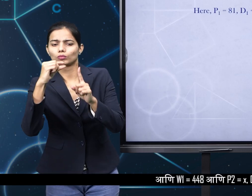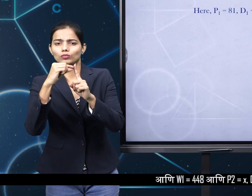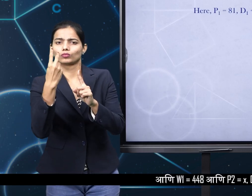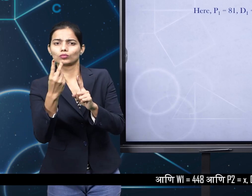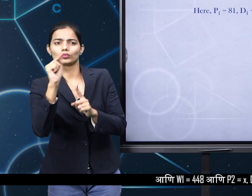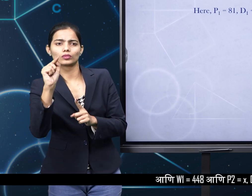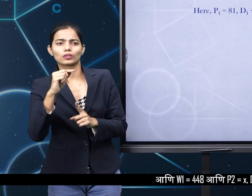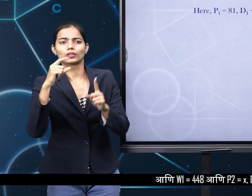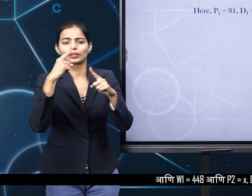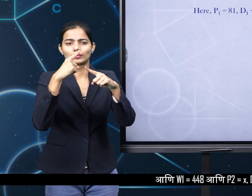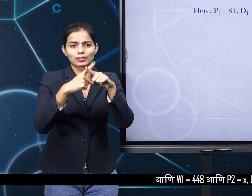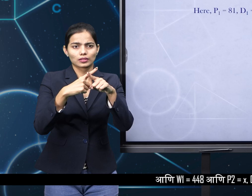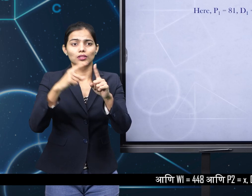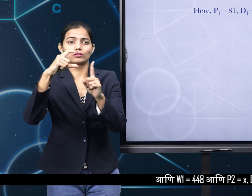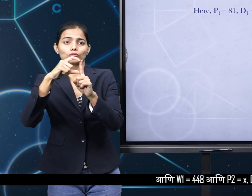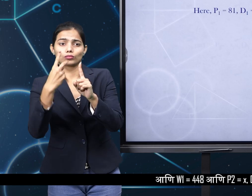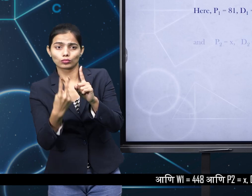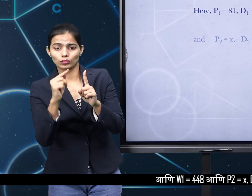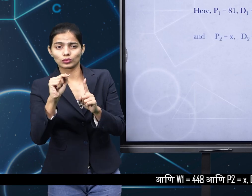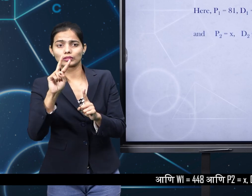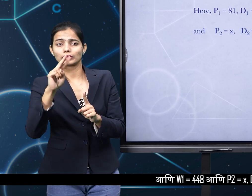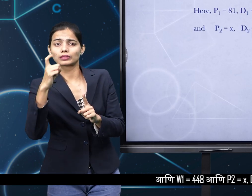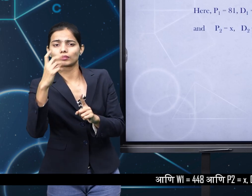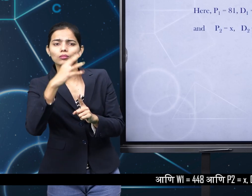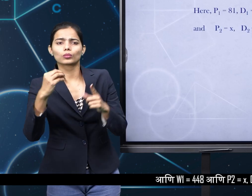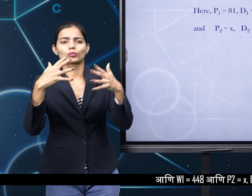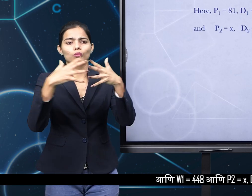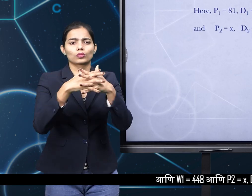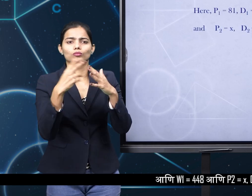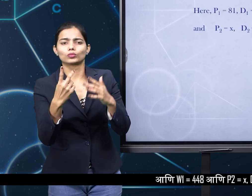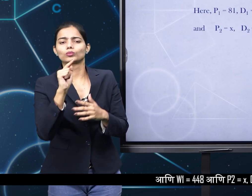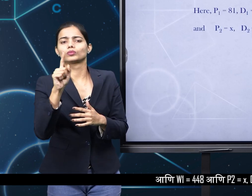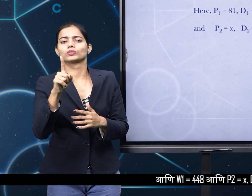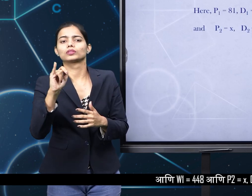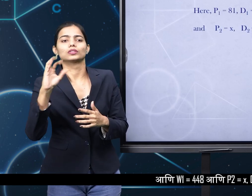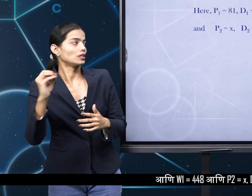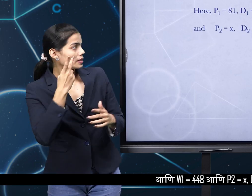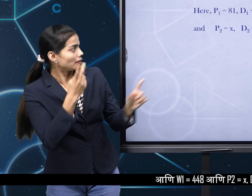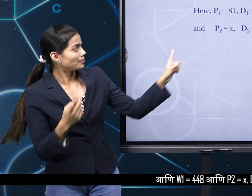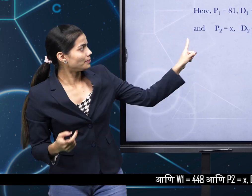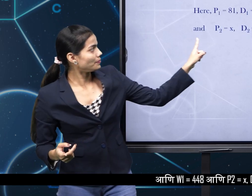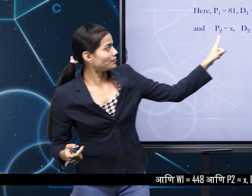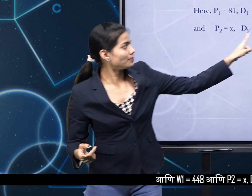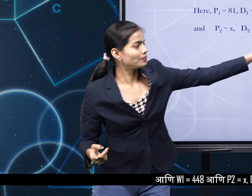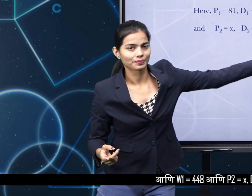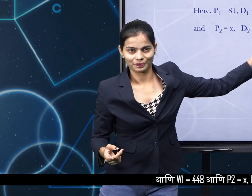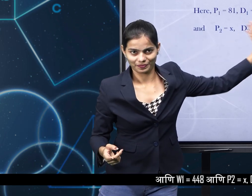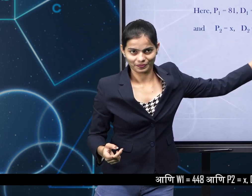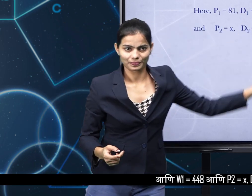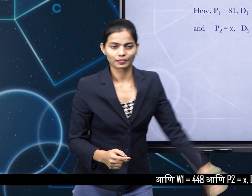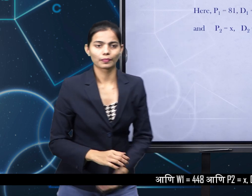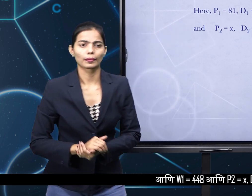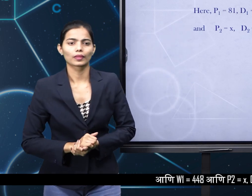W1 बरोबर 448 आणि P2 बरोबर X, D2 बरोबर 27 आणि W2 बरोबर